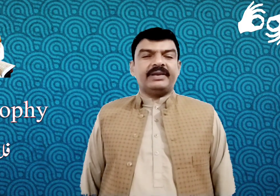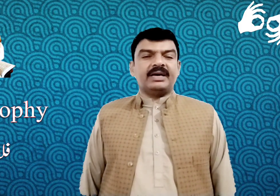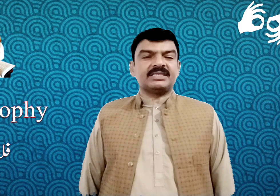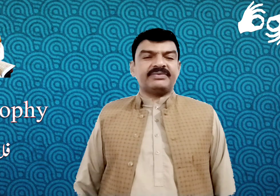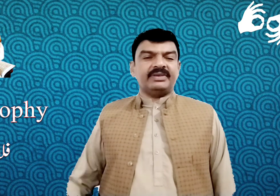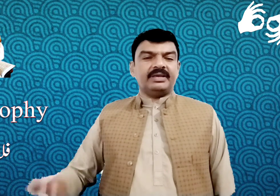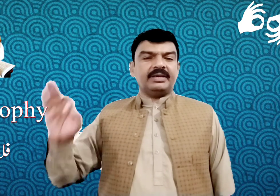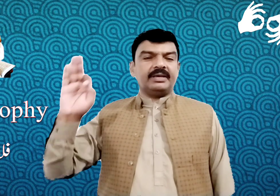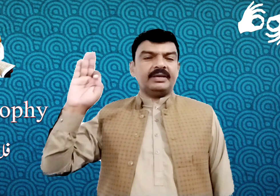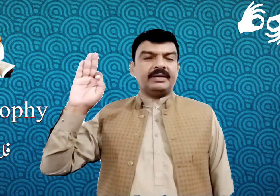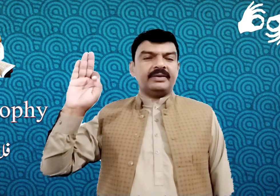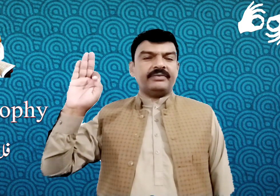फिलॉसफी